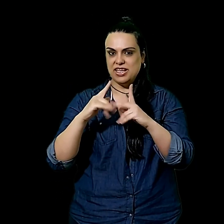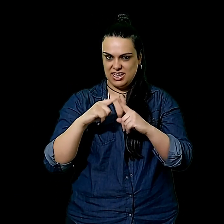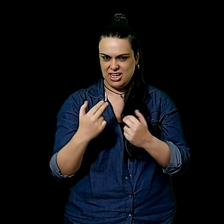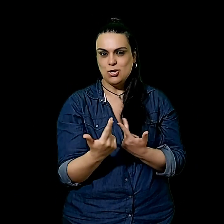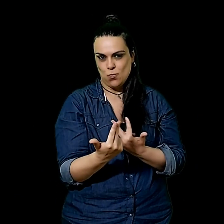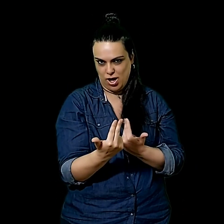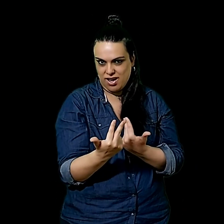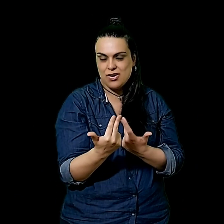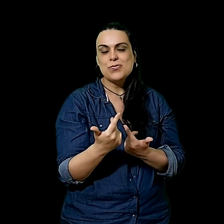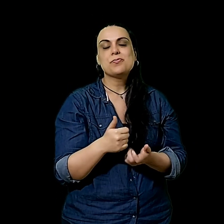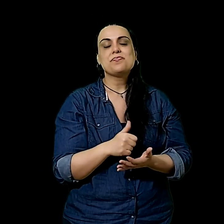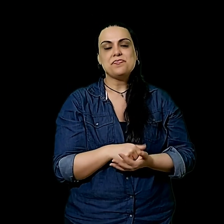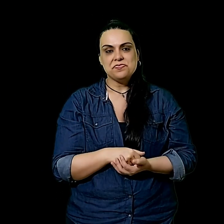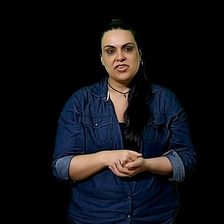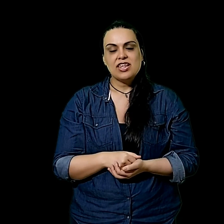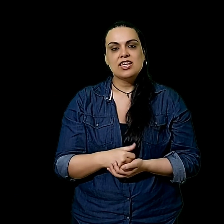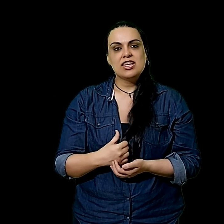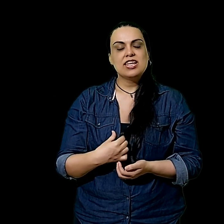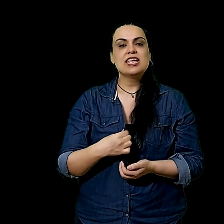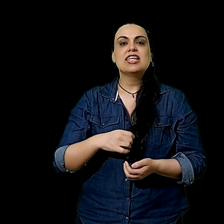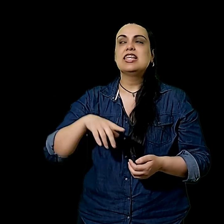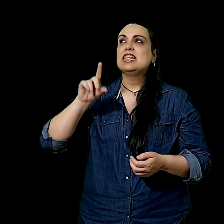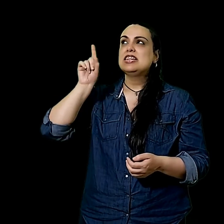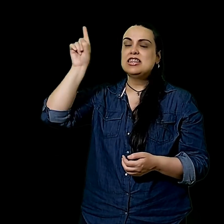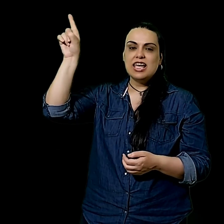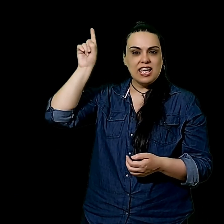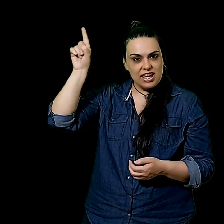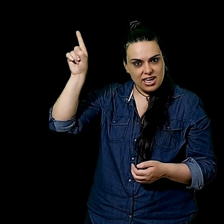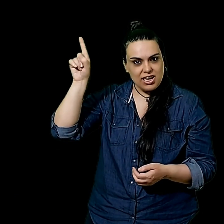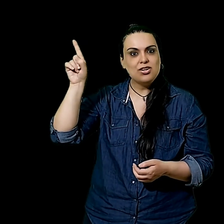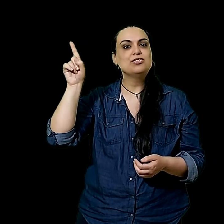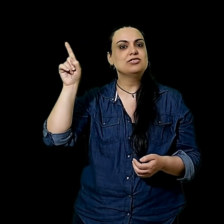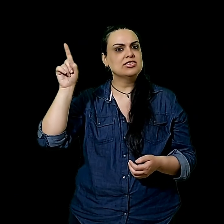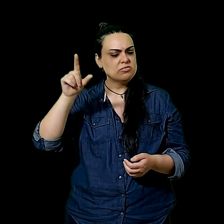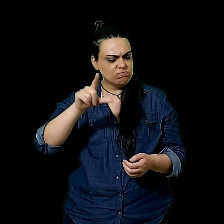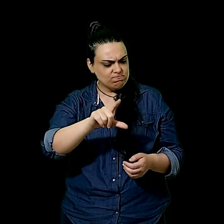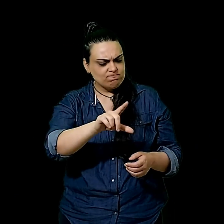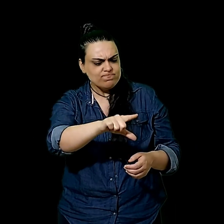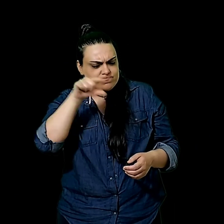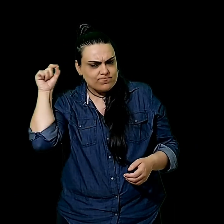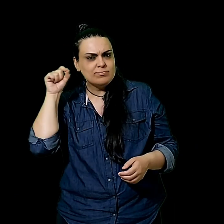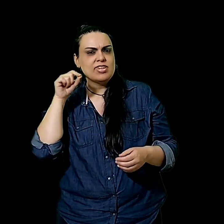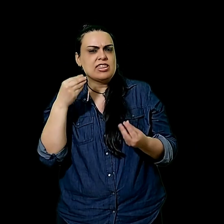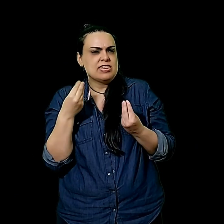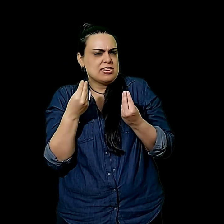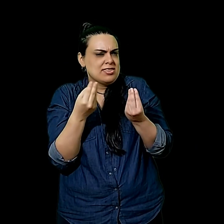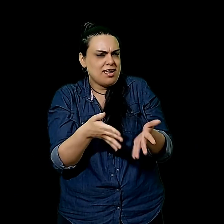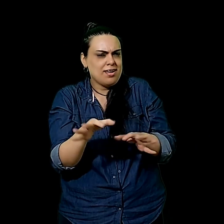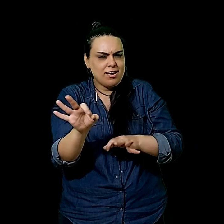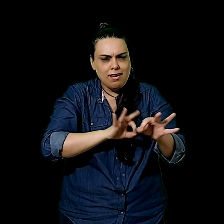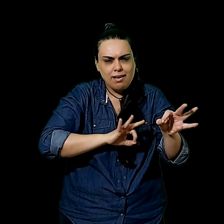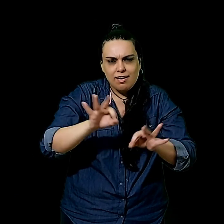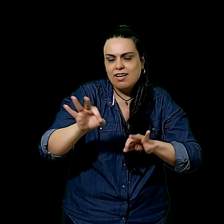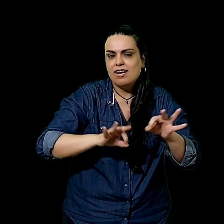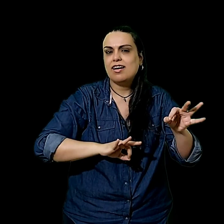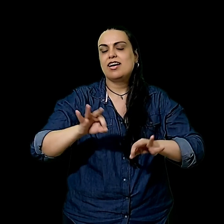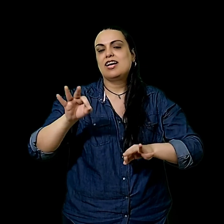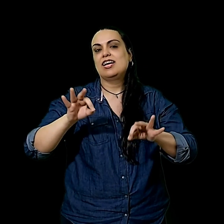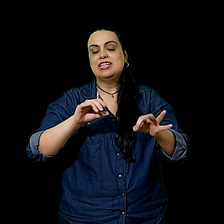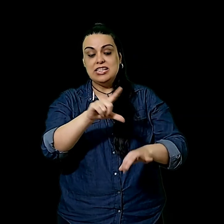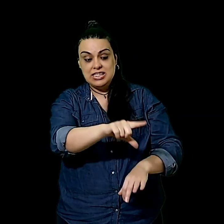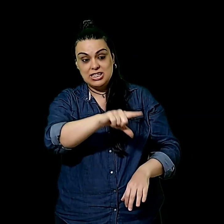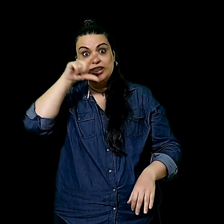igreja, né? E Deus tem despertado, projetado, ele tem sacado